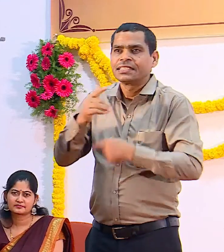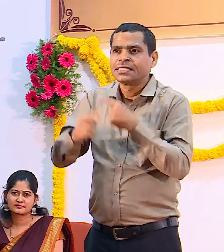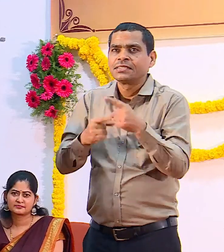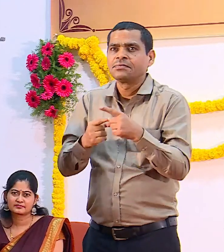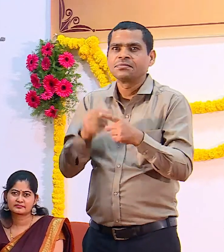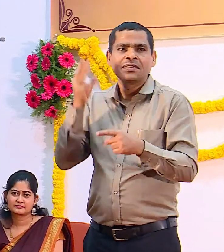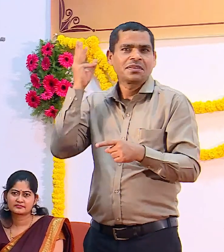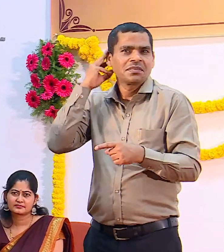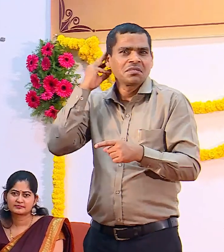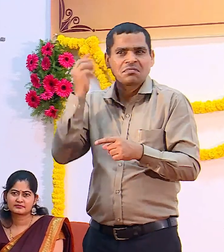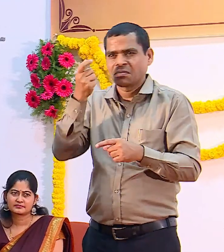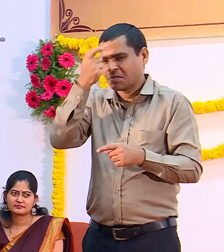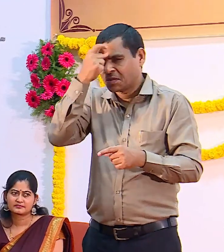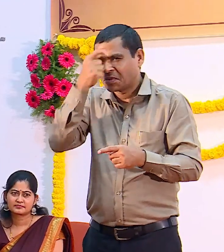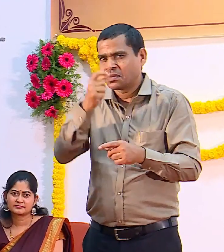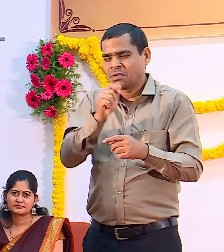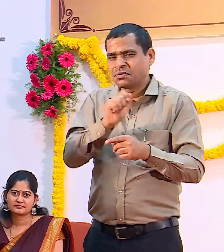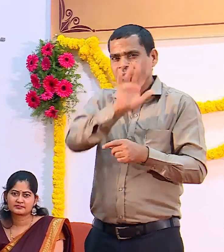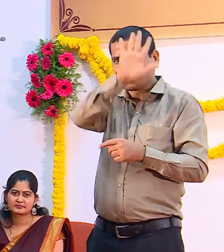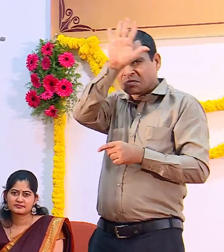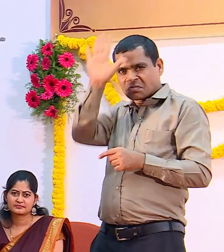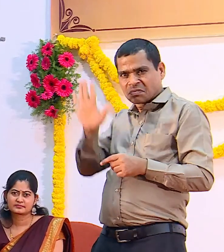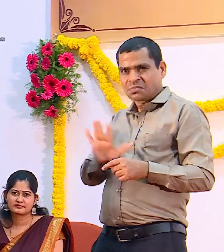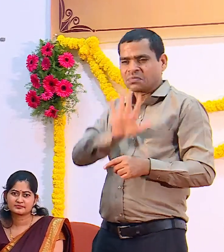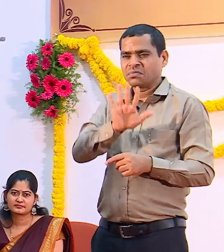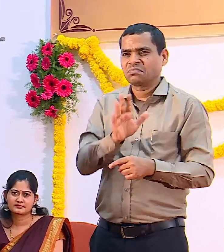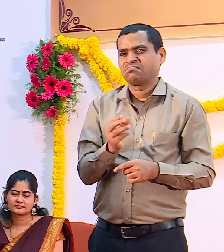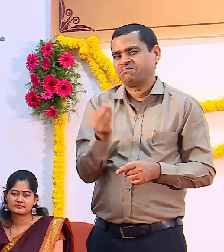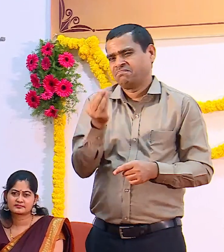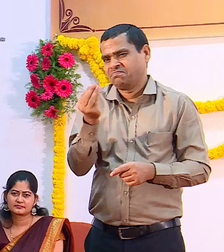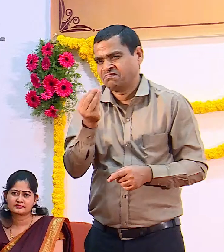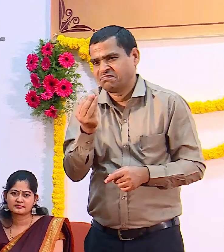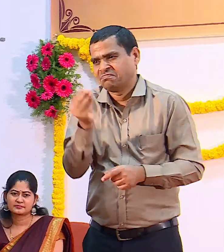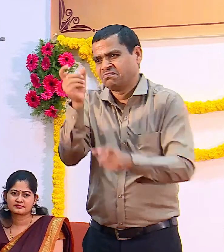ऑफ द प्रॉब्लम इन द कंट्री, आई थिंक इट इज अ वेरी स्मॉल नंबर।